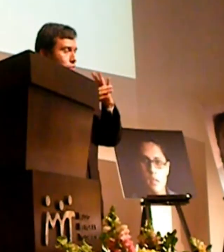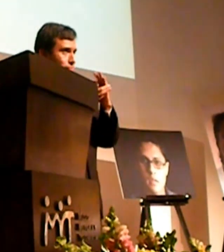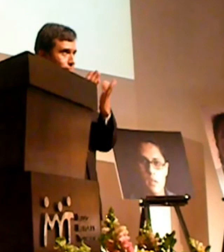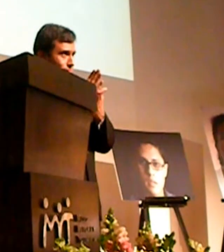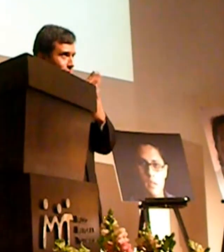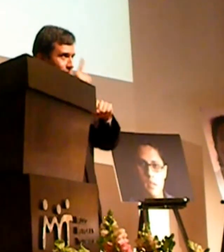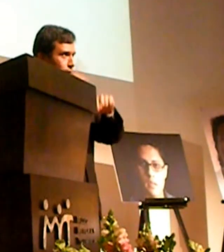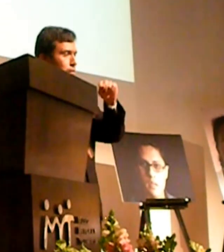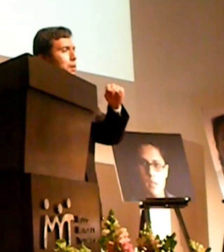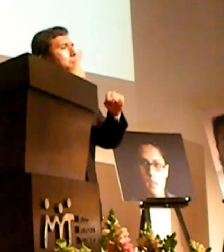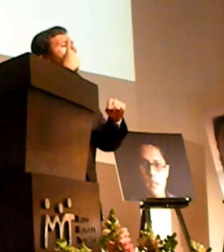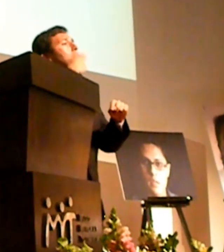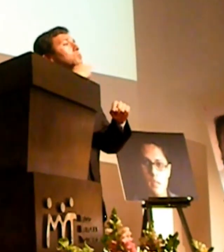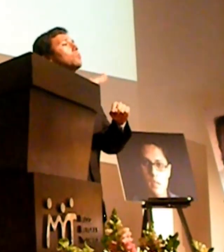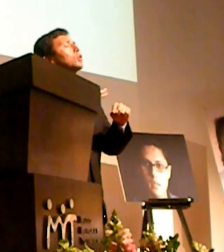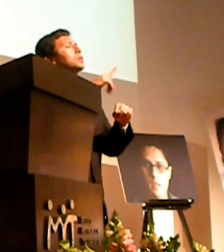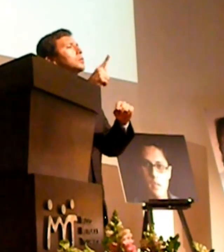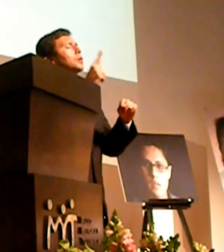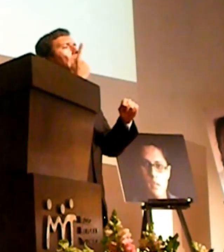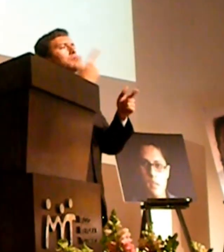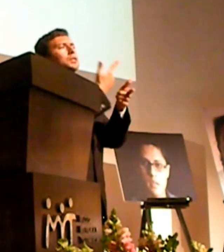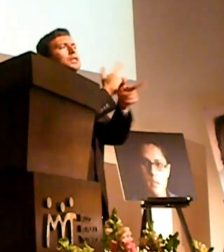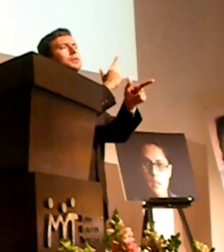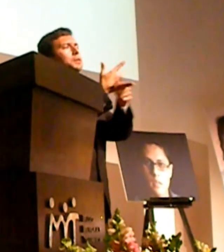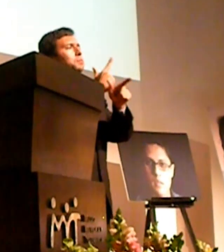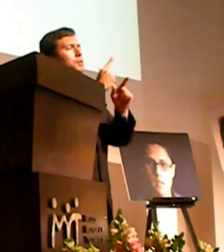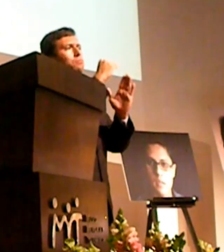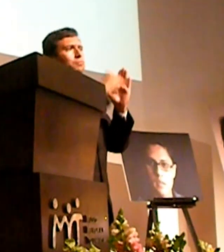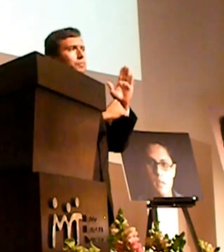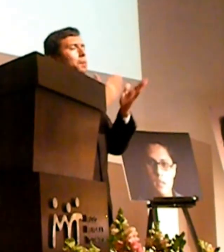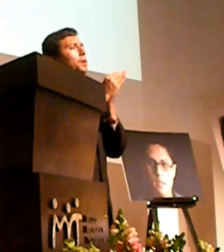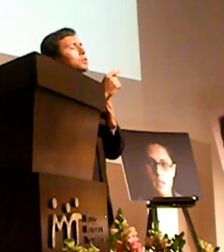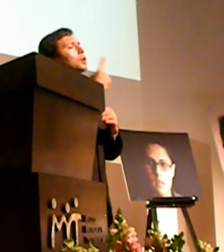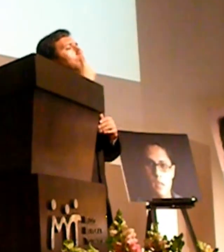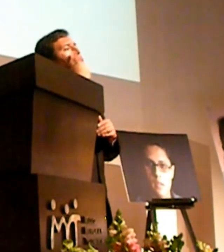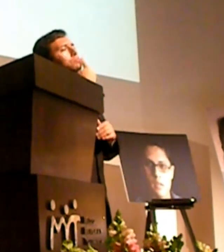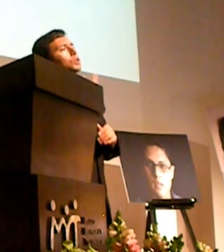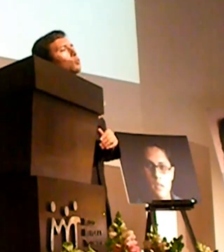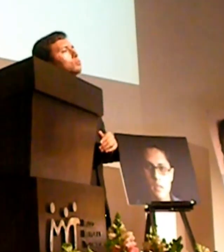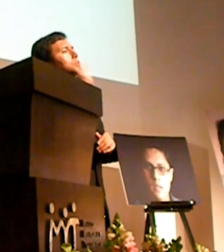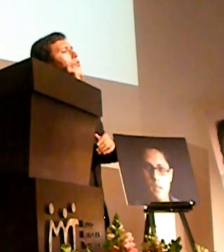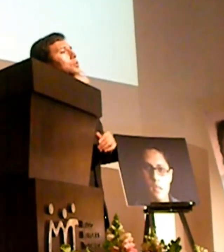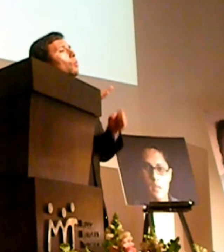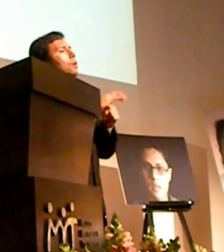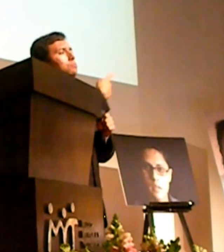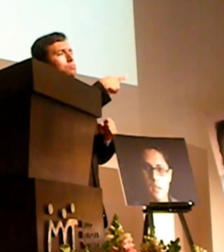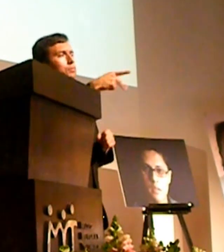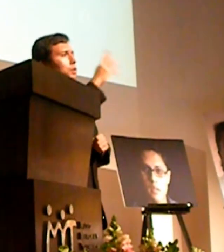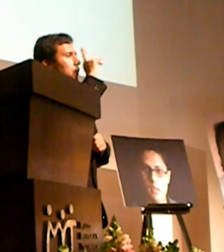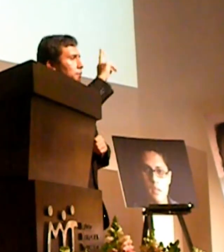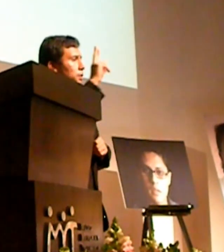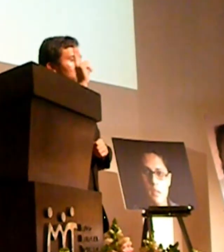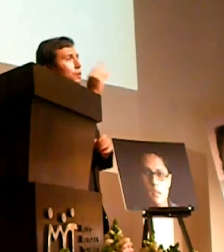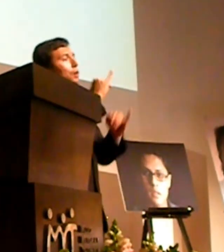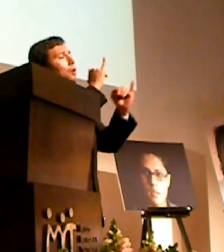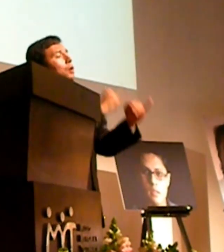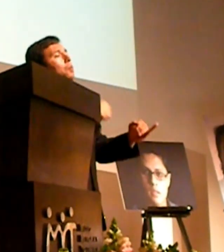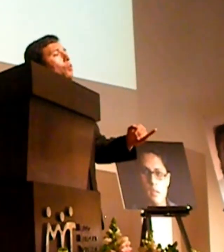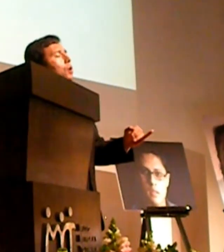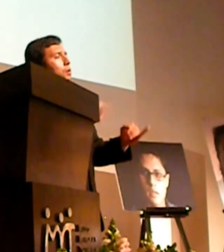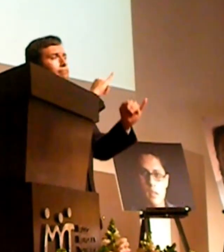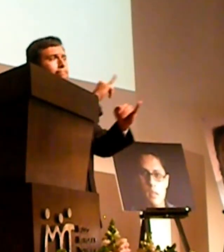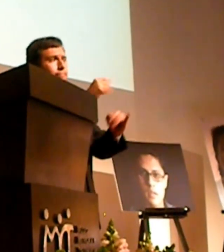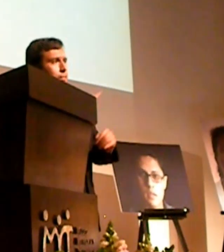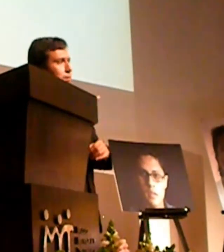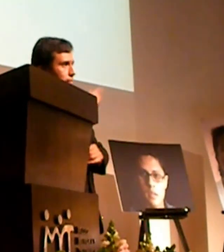de libertades que existe. Respetar las preferencias sexuales independientemente de la moral personal.